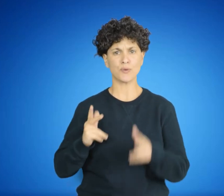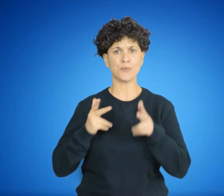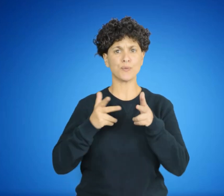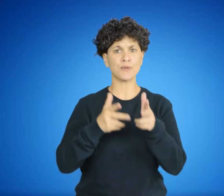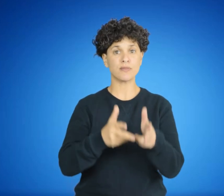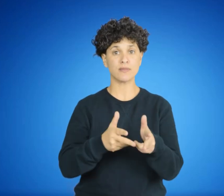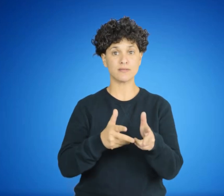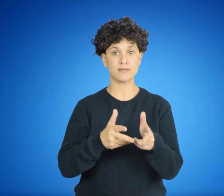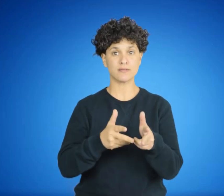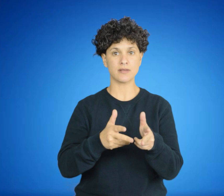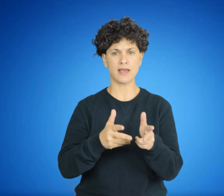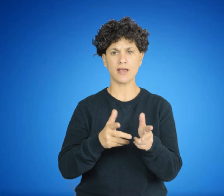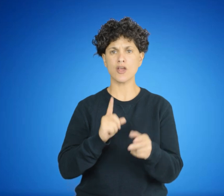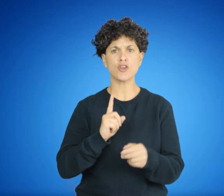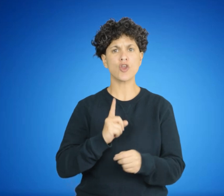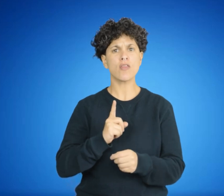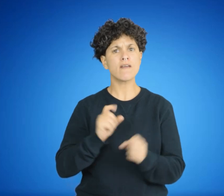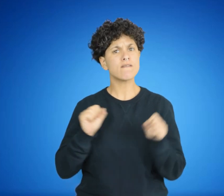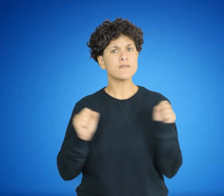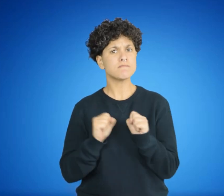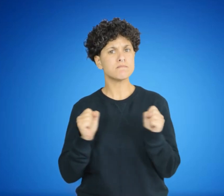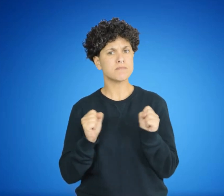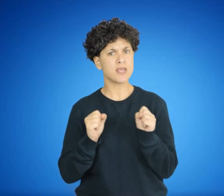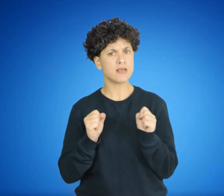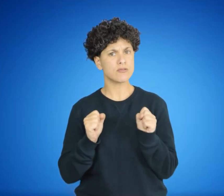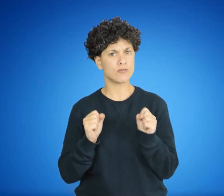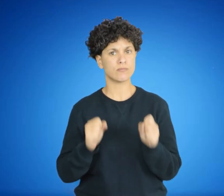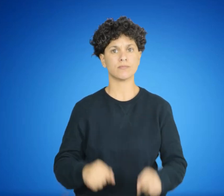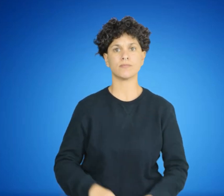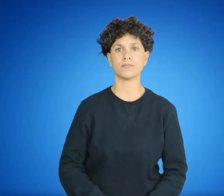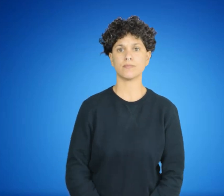evitar el miedo a a los dioses